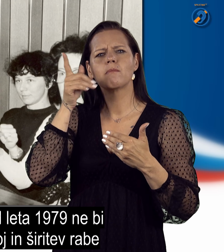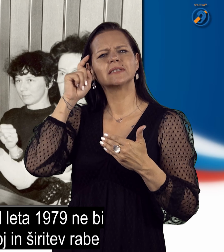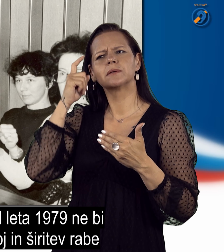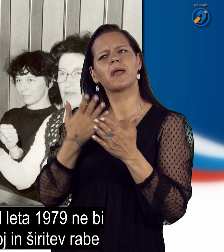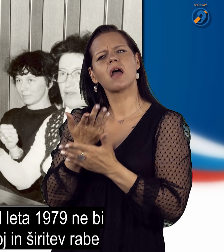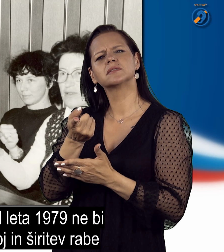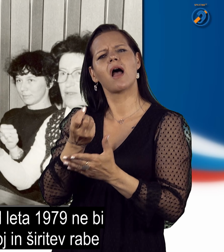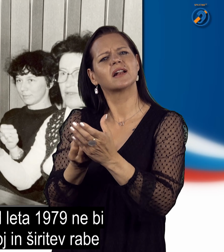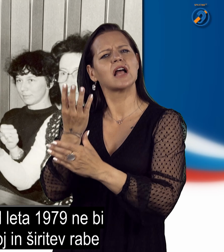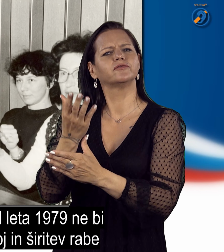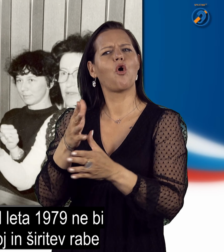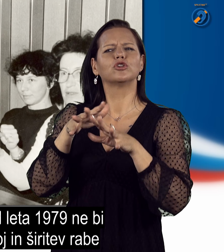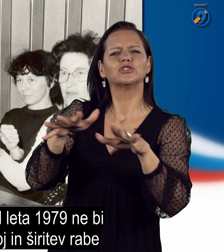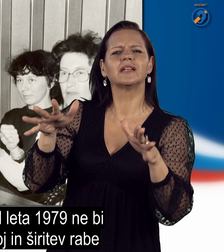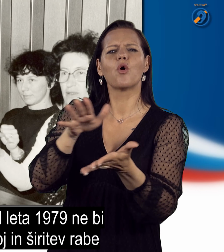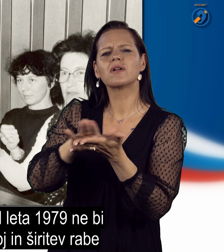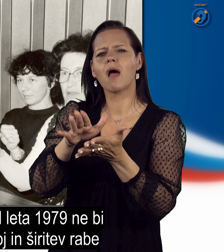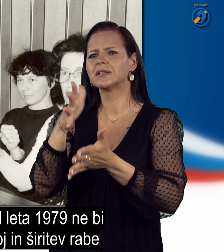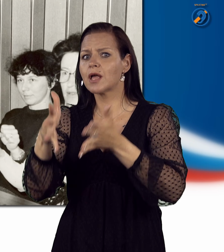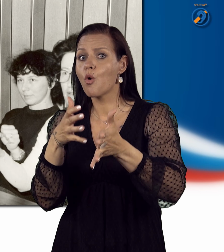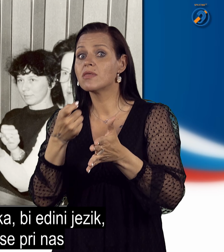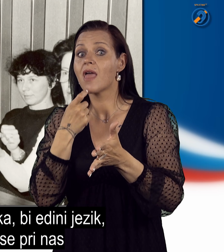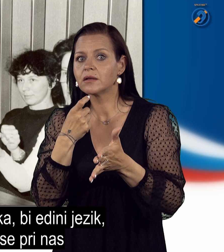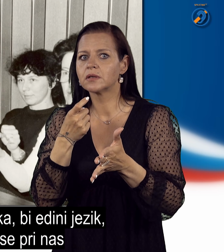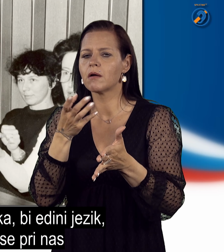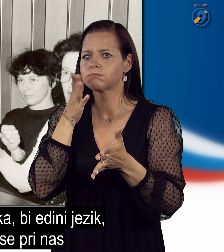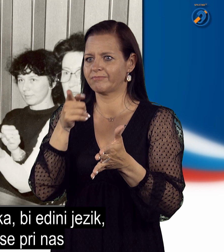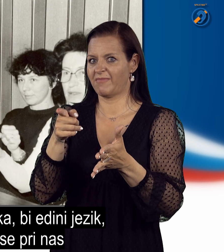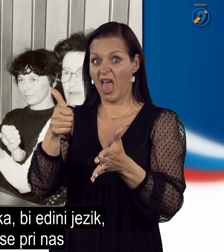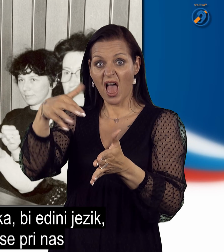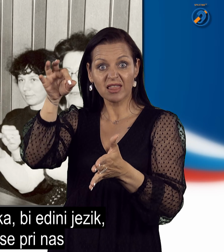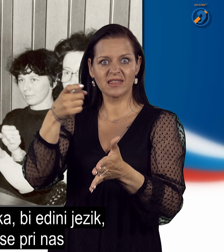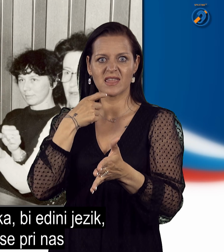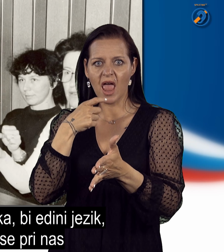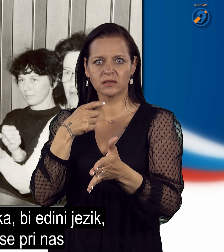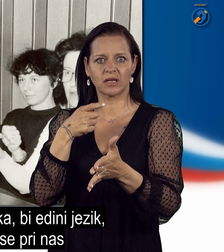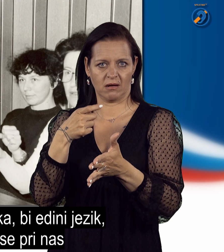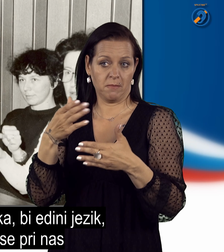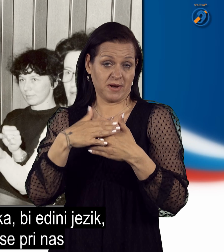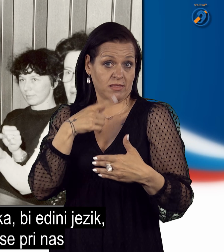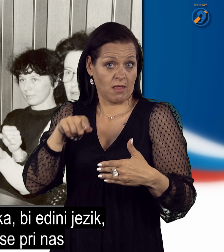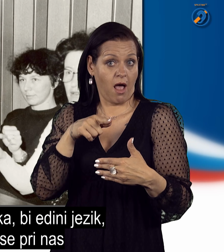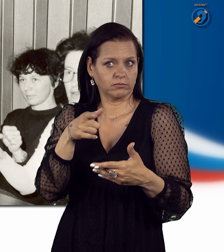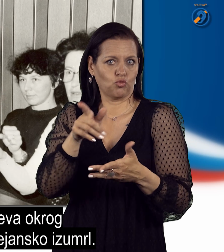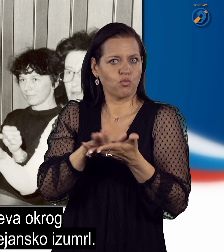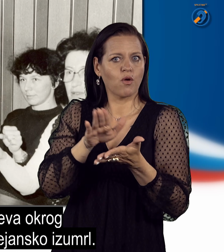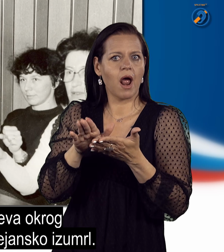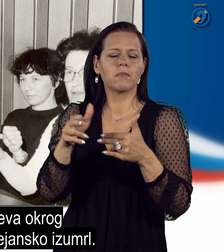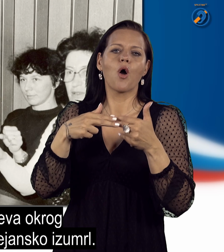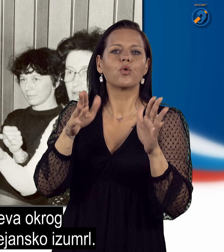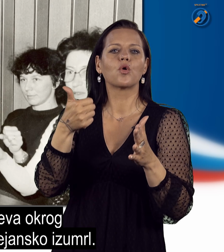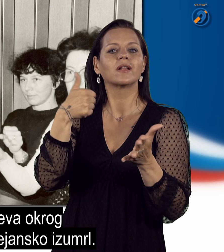1979 ne bi skrbela za razvoj in širitev rabe znakovnega jezika, bi edini jezik, v katerem se pri nas porazumeva